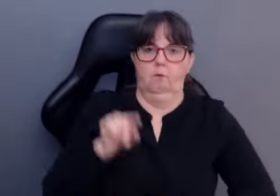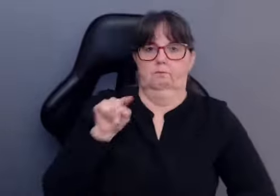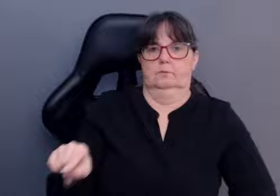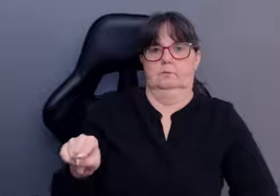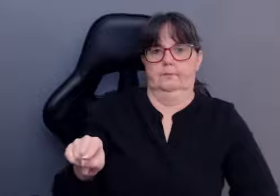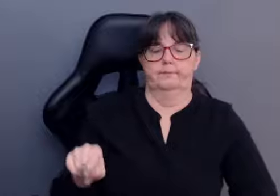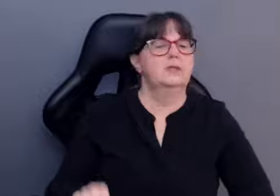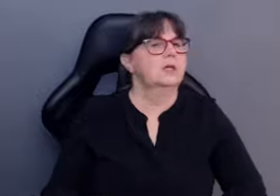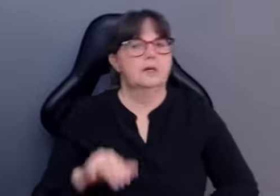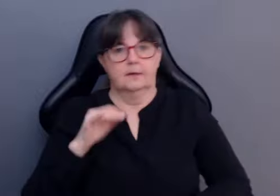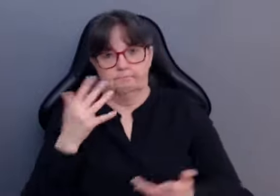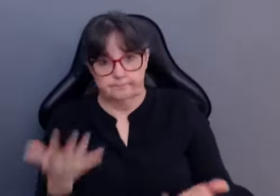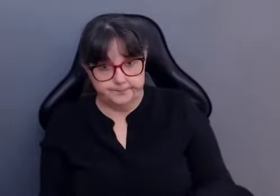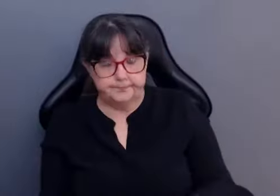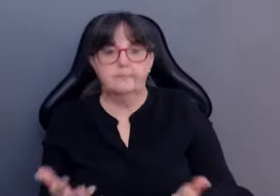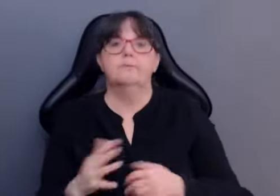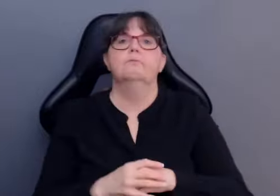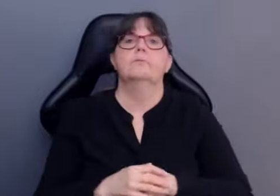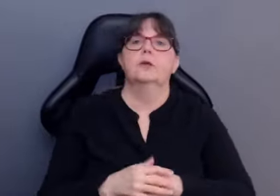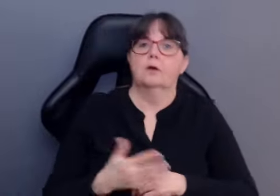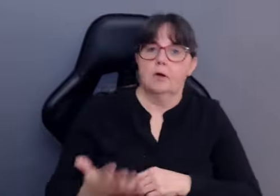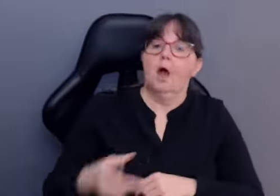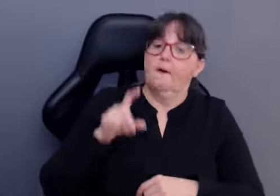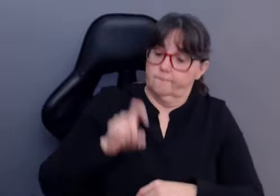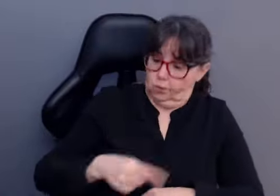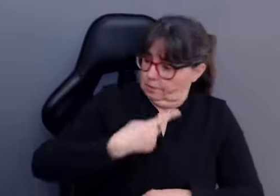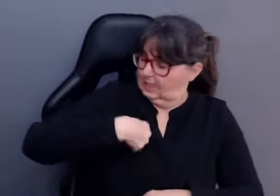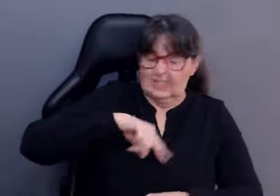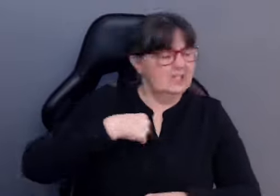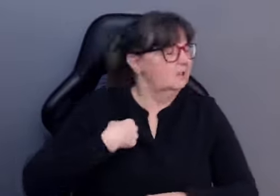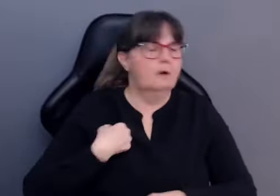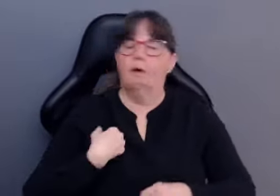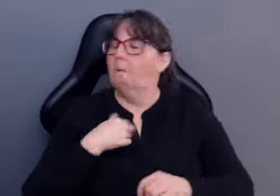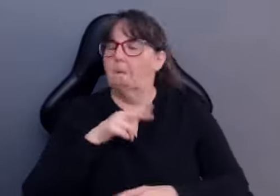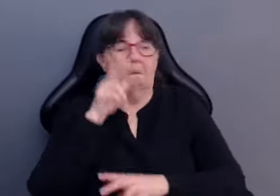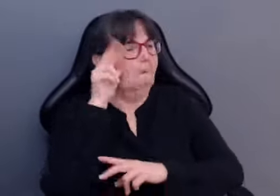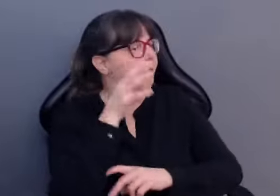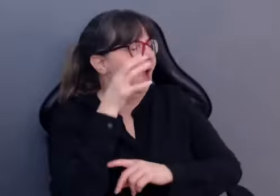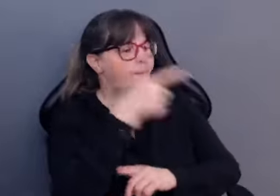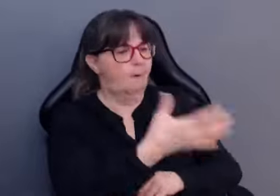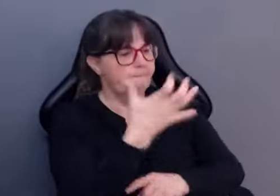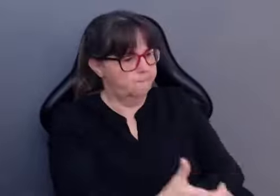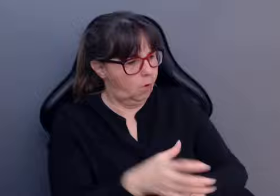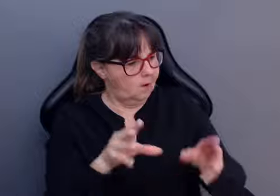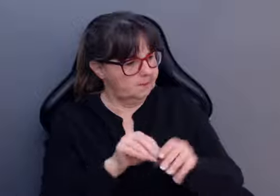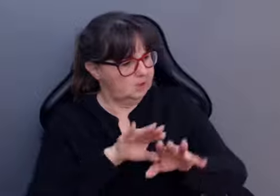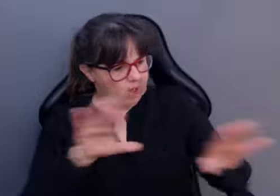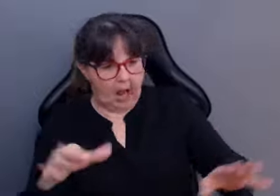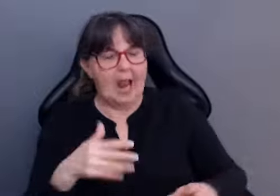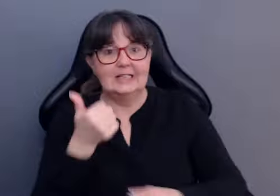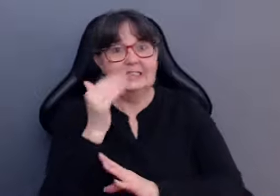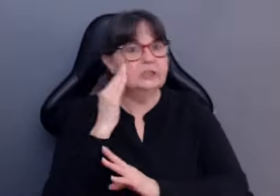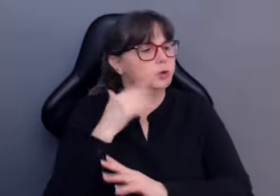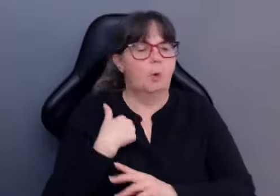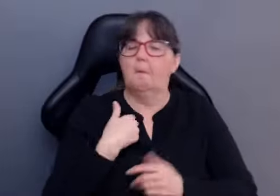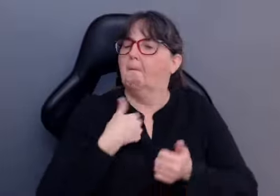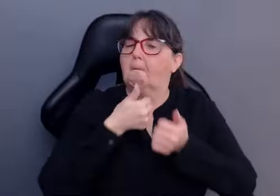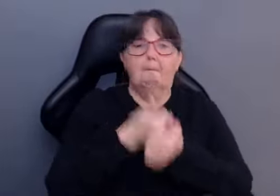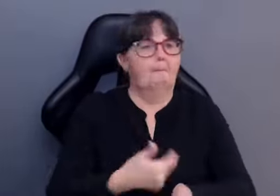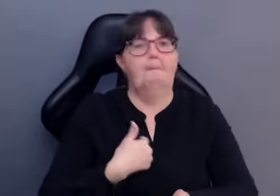le conseil d'administration de convoquer une telle assemblée dans le délai stipulé, celle-ci peut